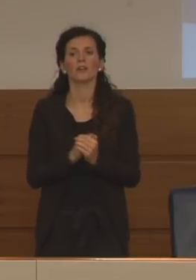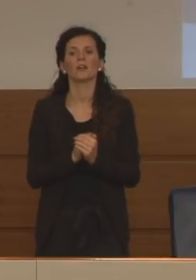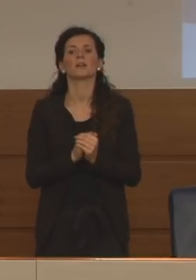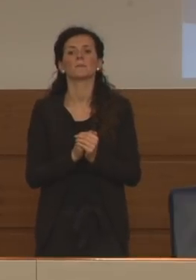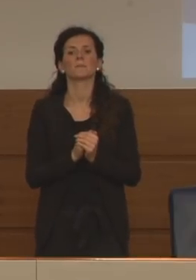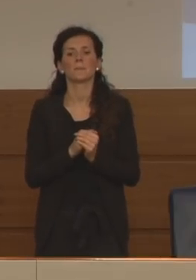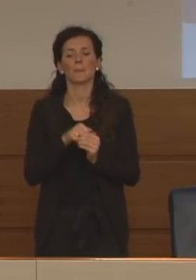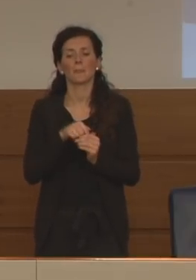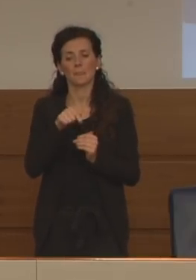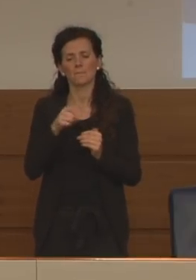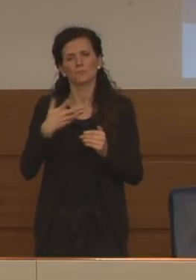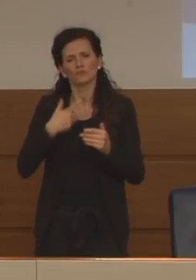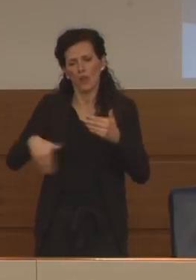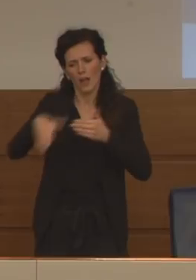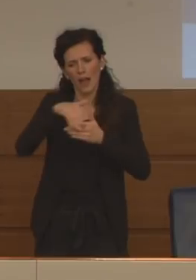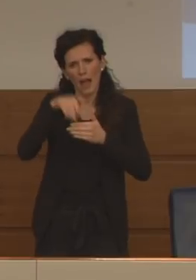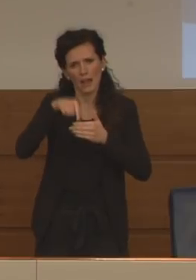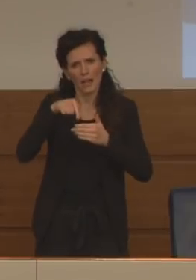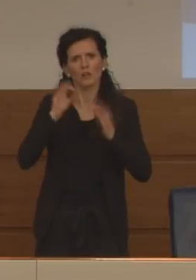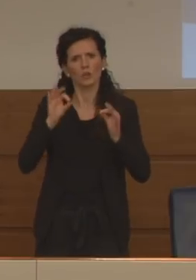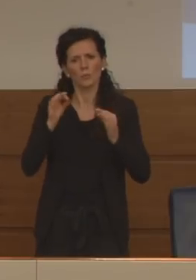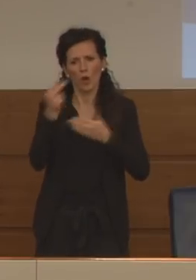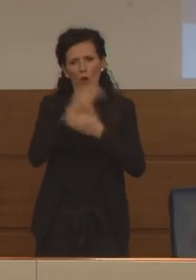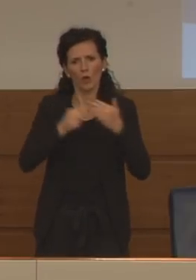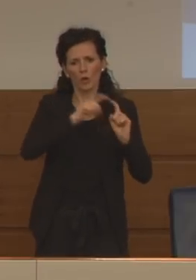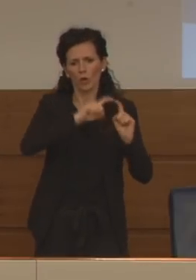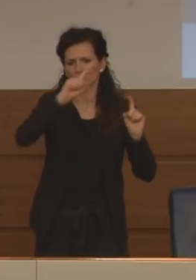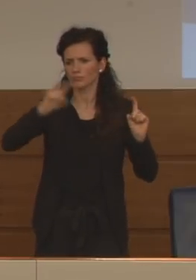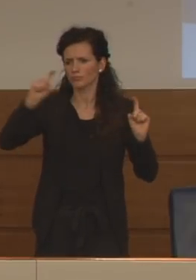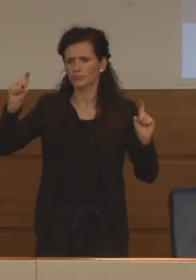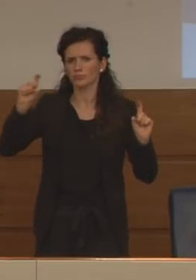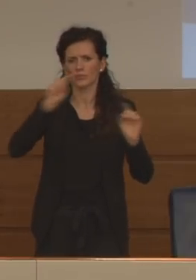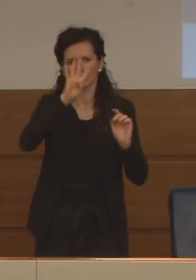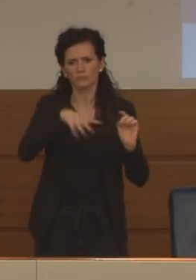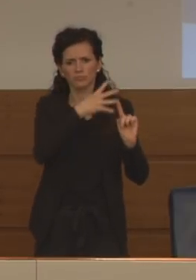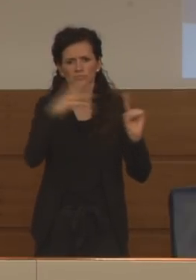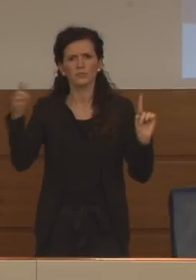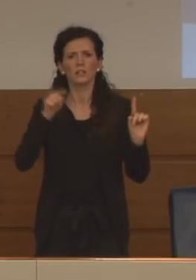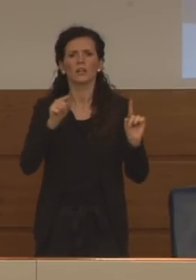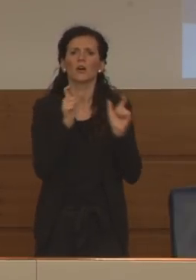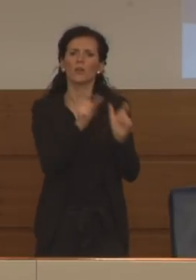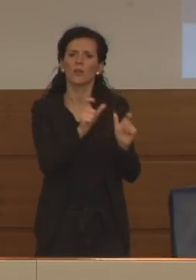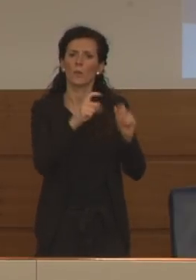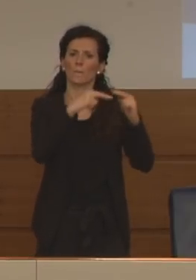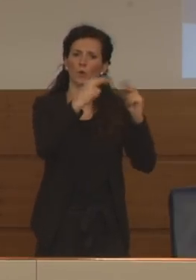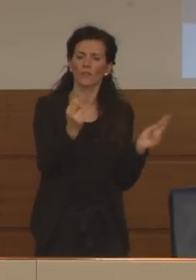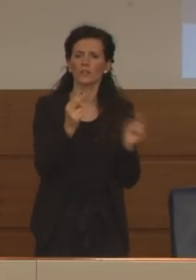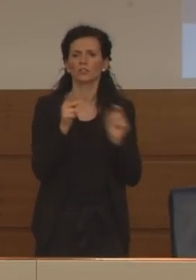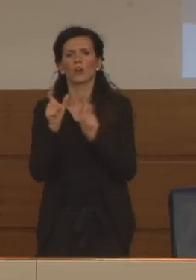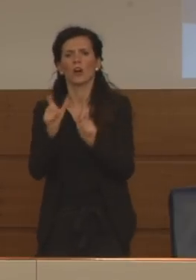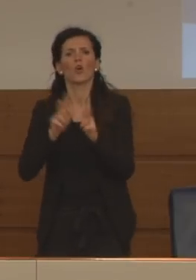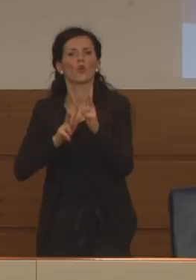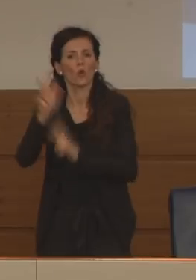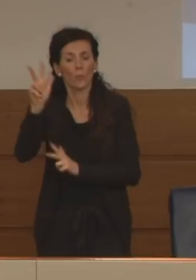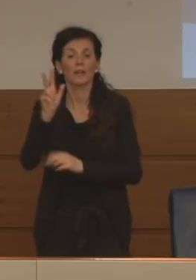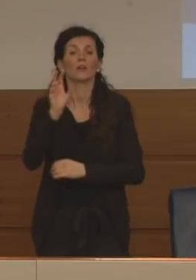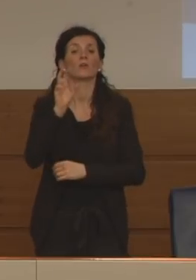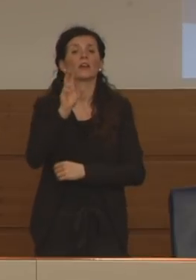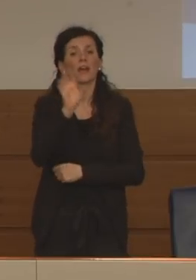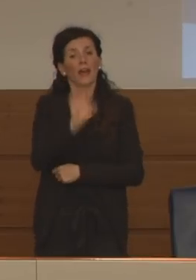allegato con un anche rappresentazione grafica dell'andamento per provincia per comune e per